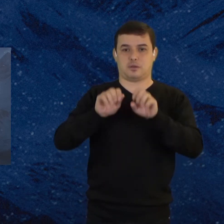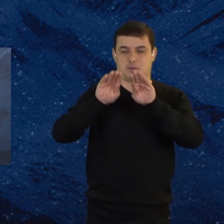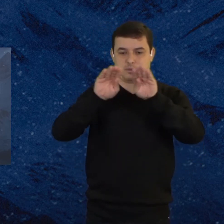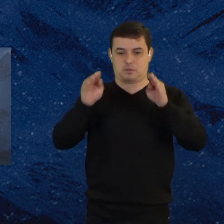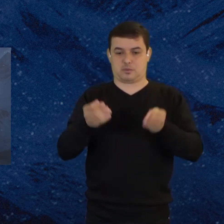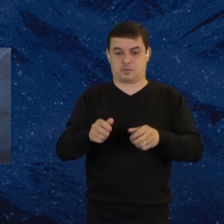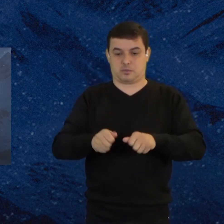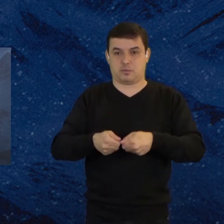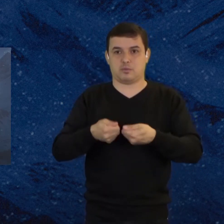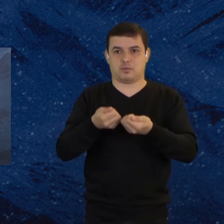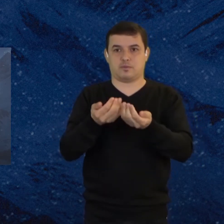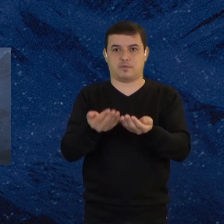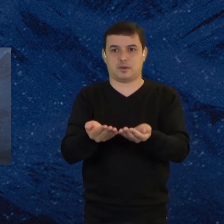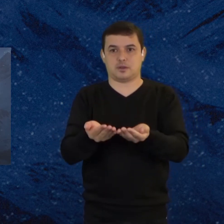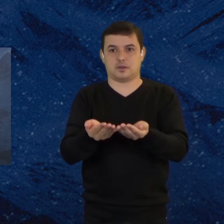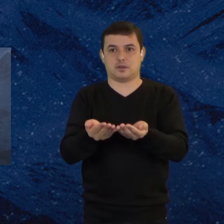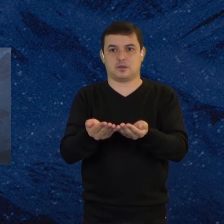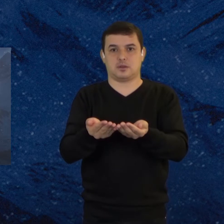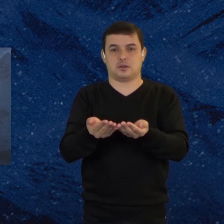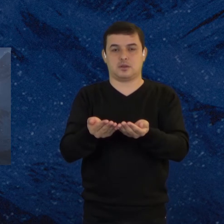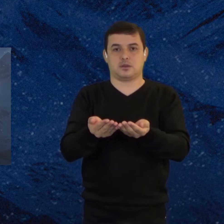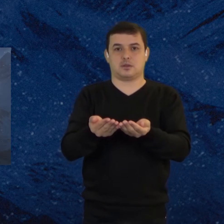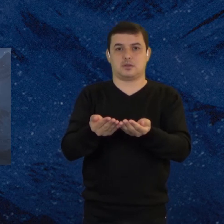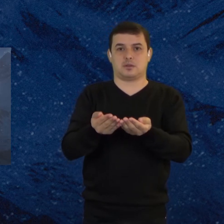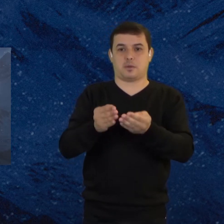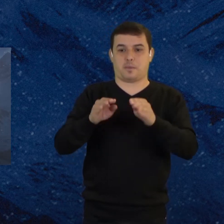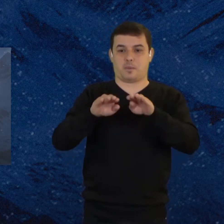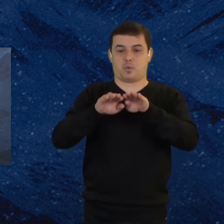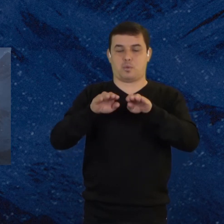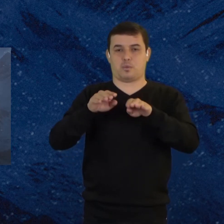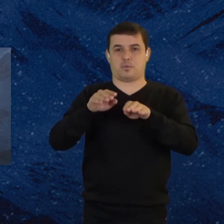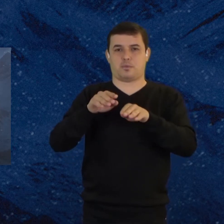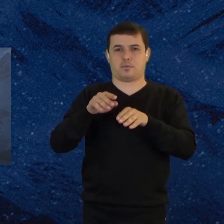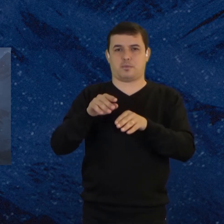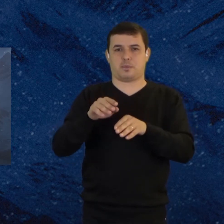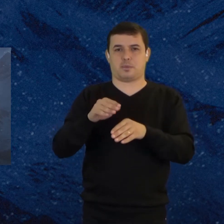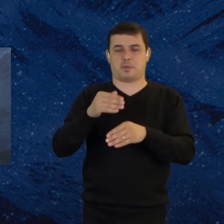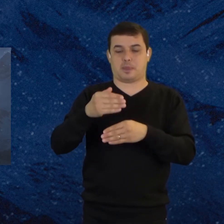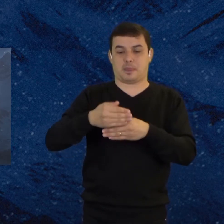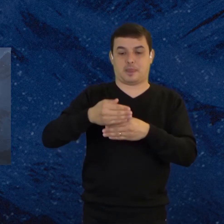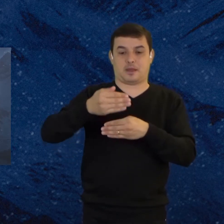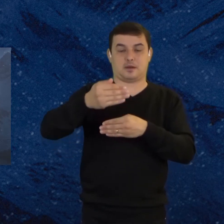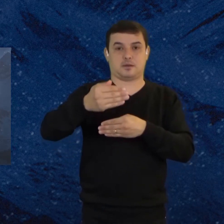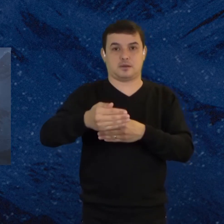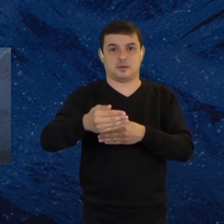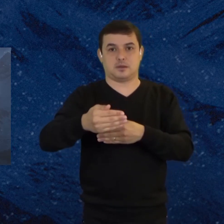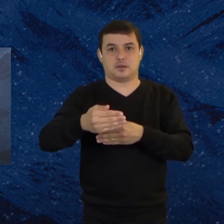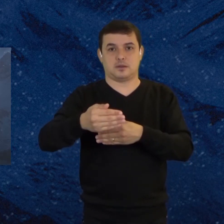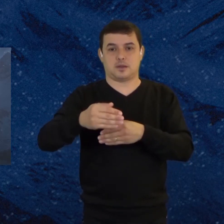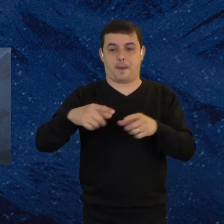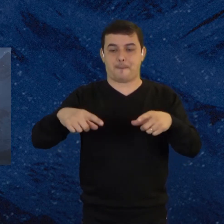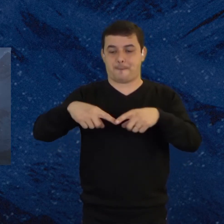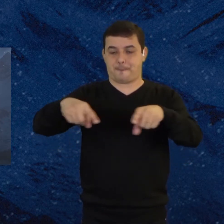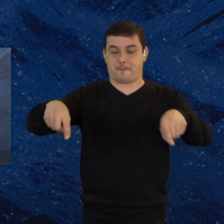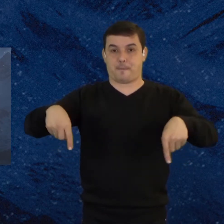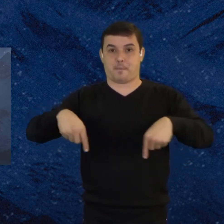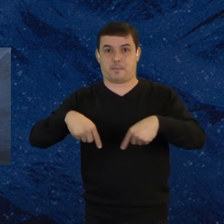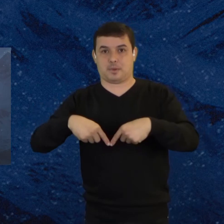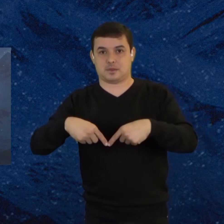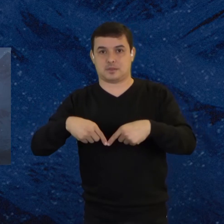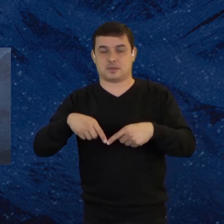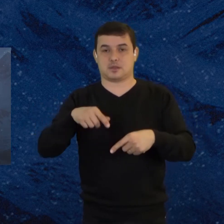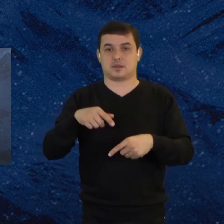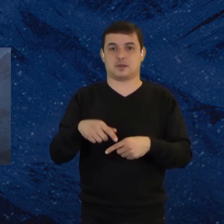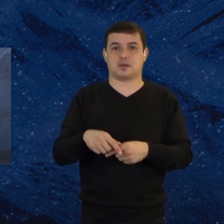do holocausto, o sacerdote passava pela bacia de bronze, se lavava e depois entrava no santo